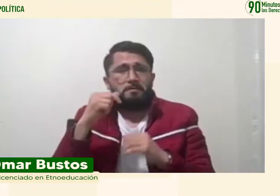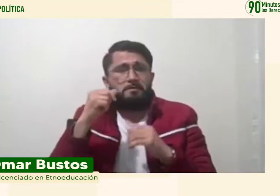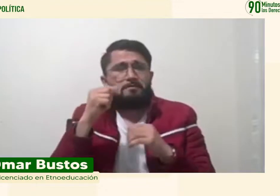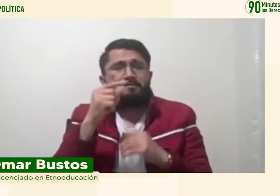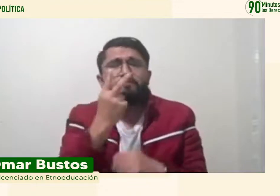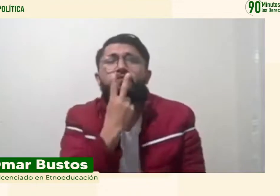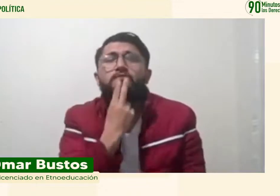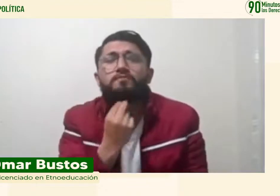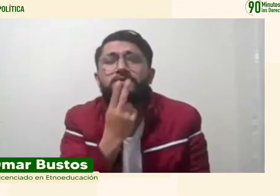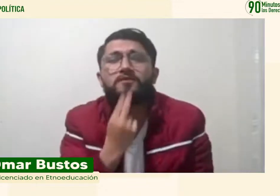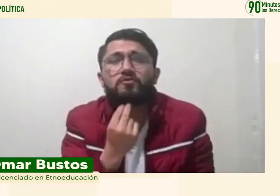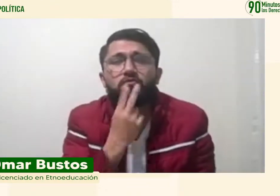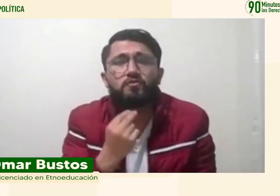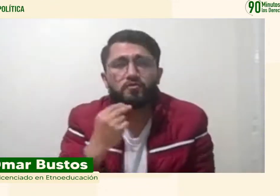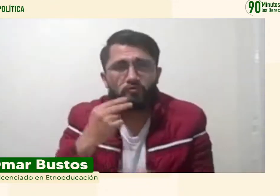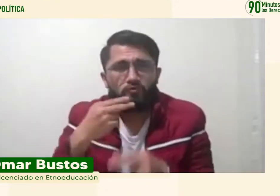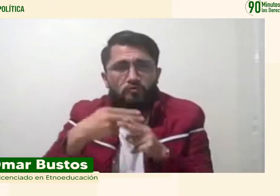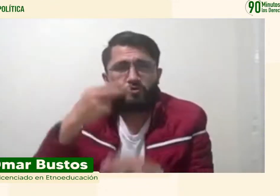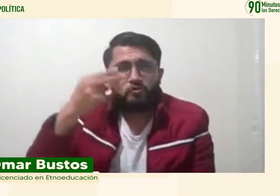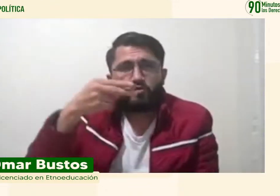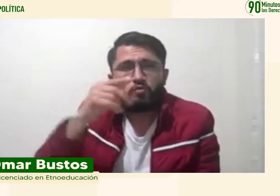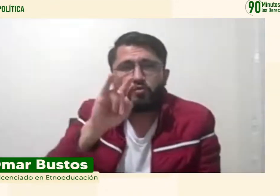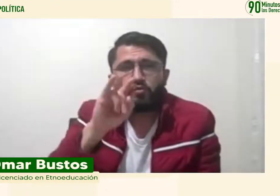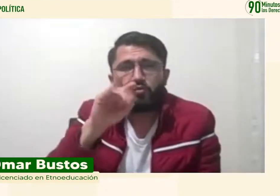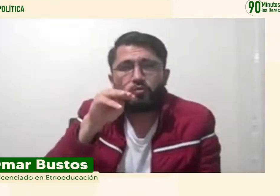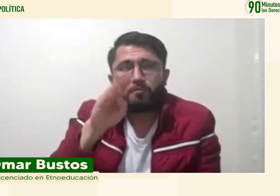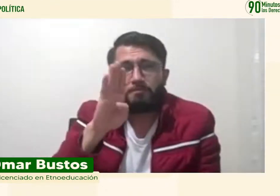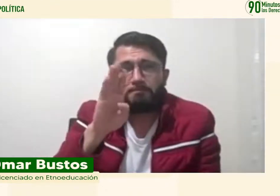recuerdo que con humberto